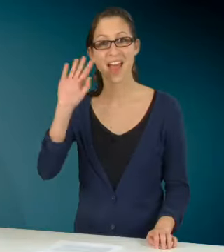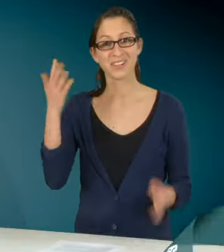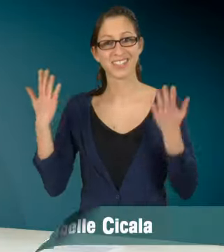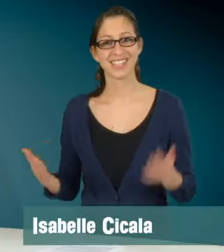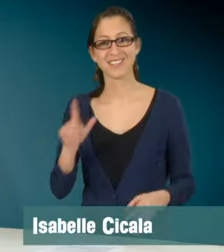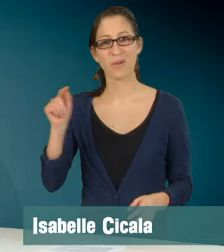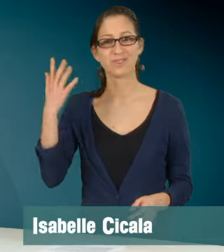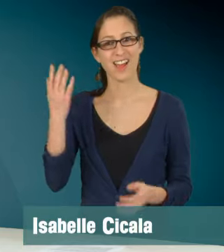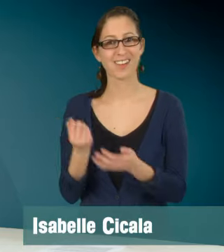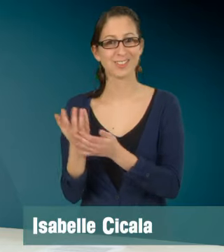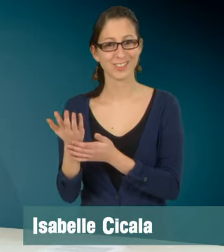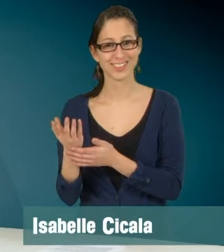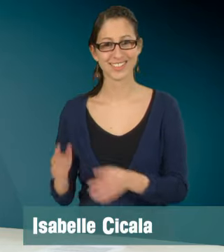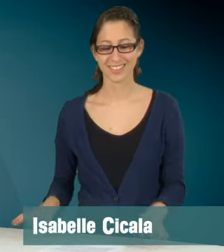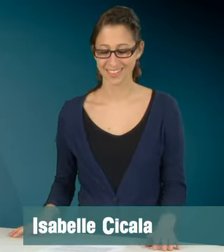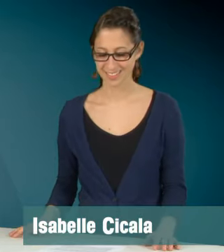willkommen zur focus news